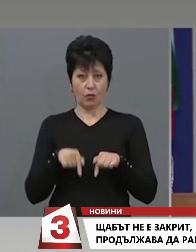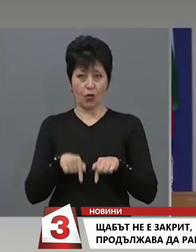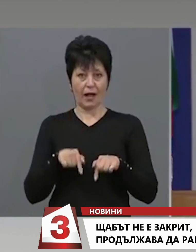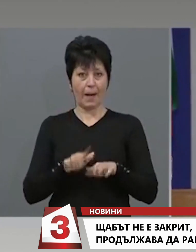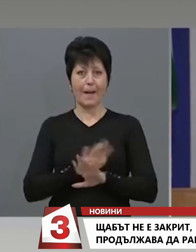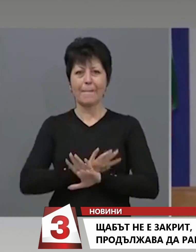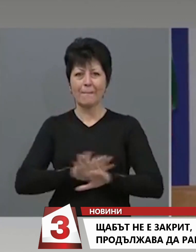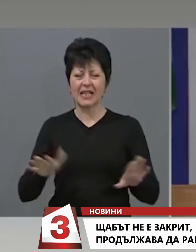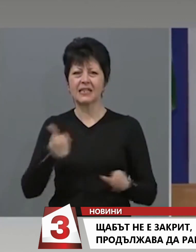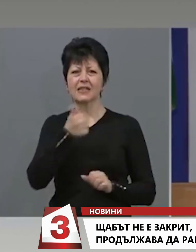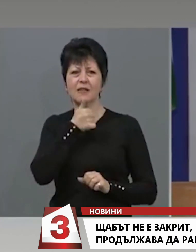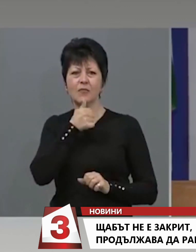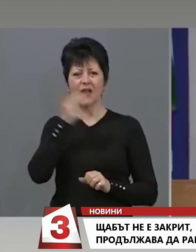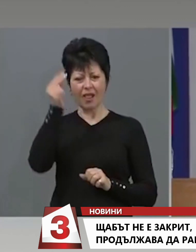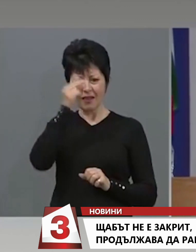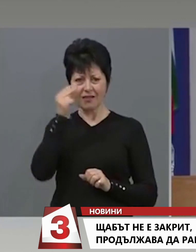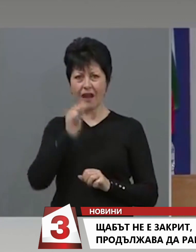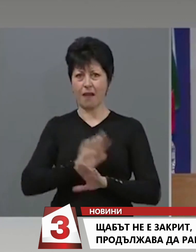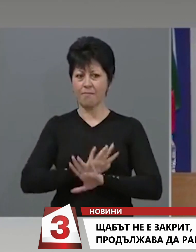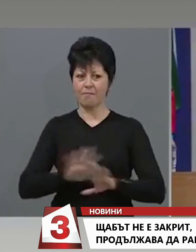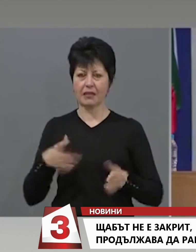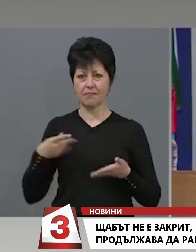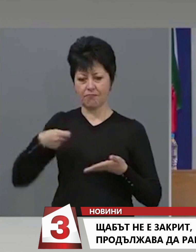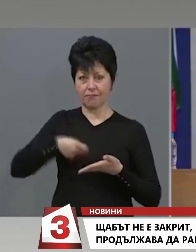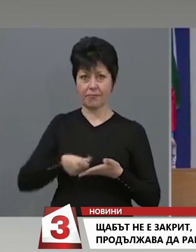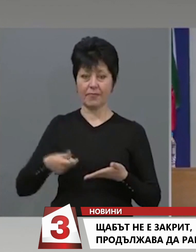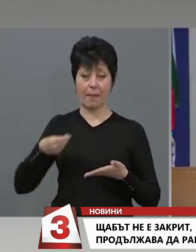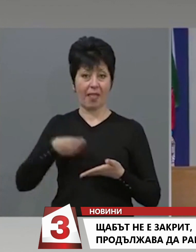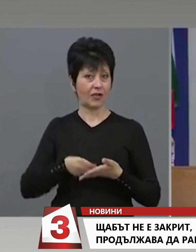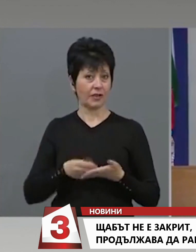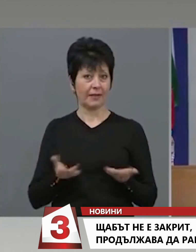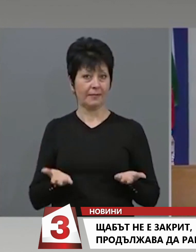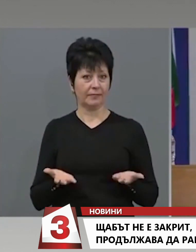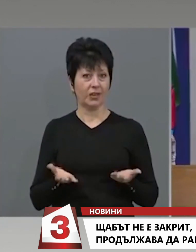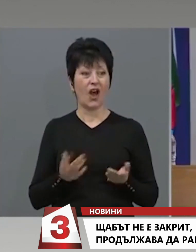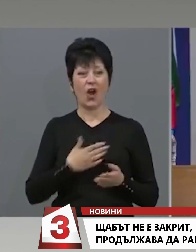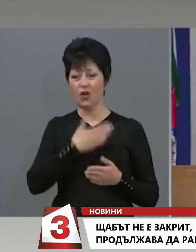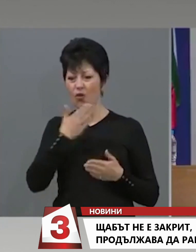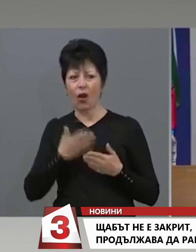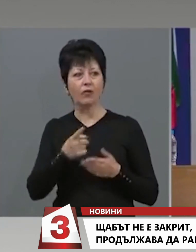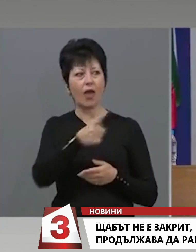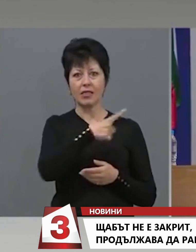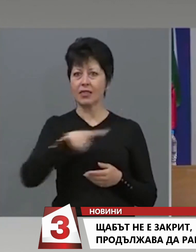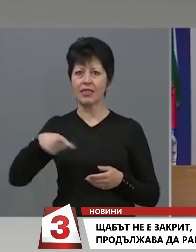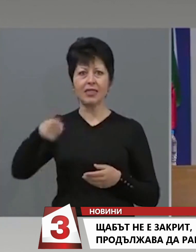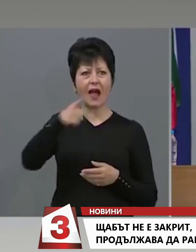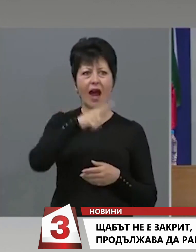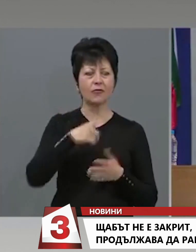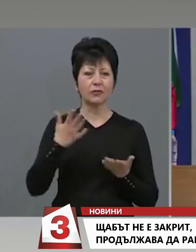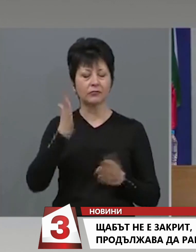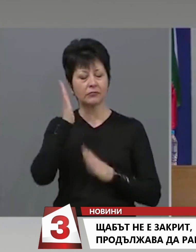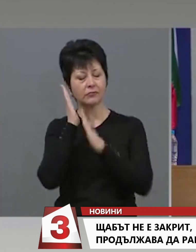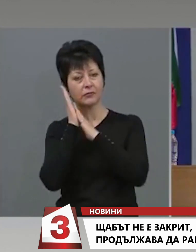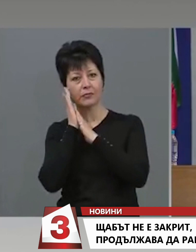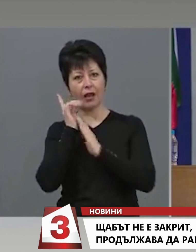Без събота, без неделя, без заплащане. Докато някой тулупи спът до обед и после ми